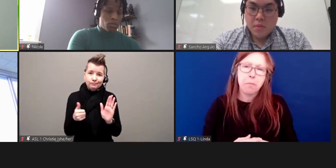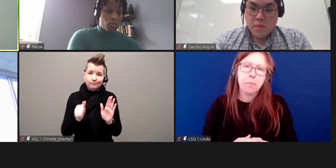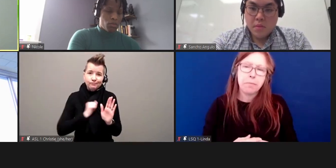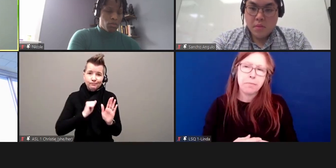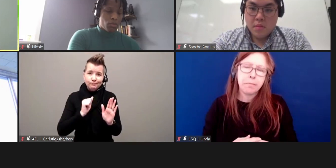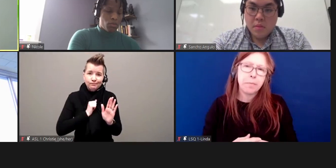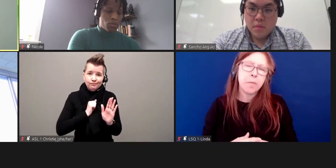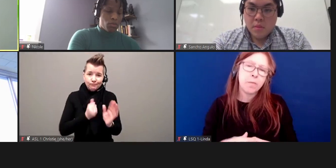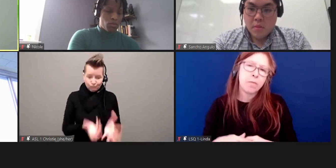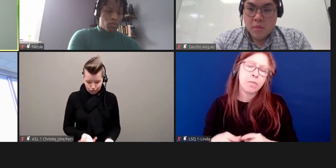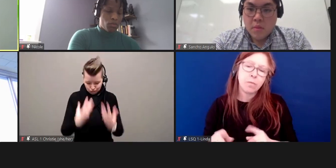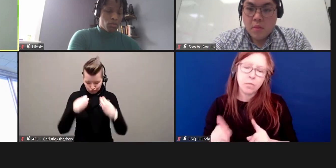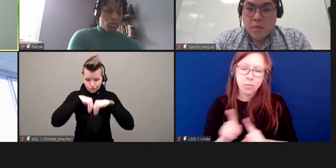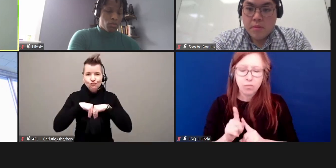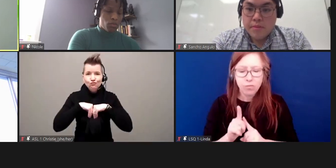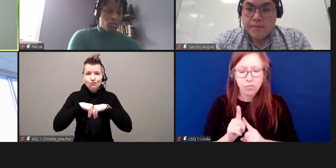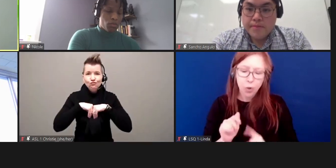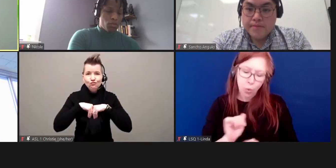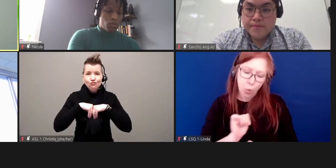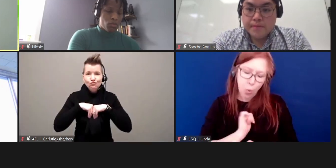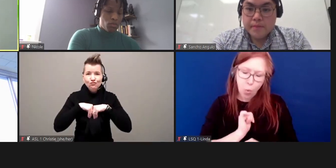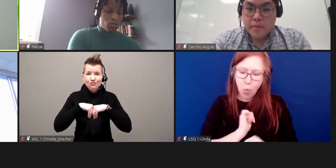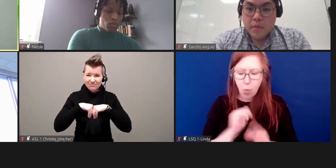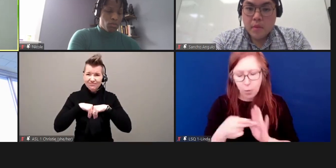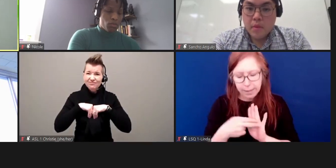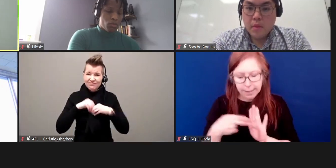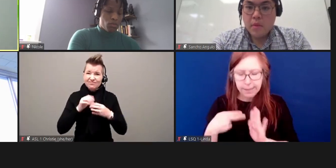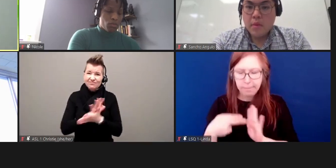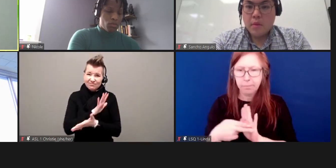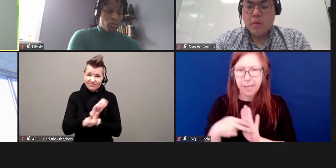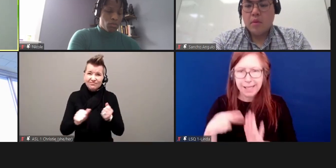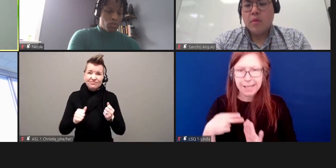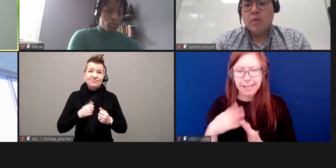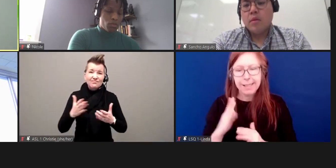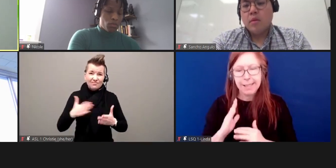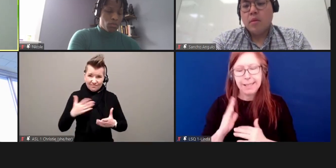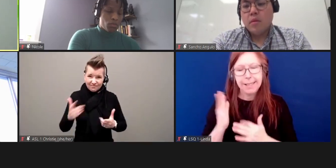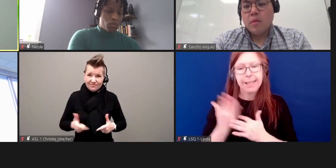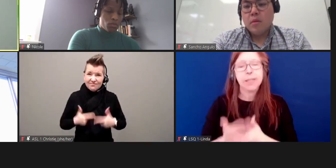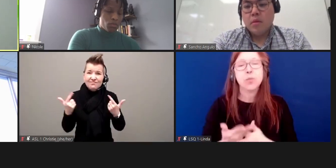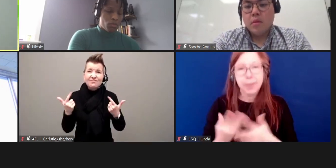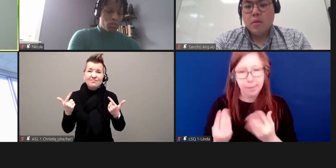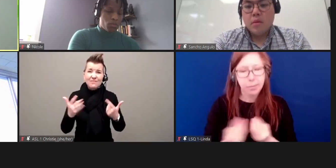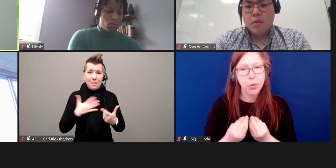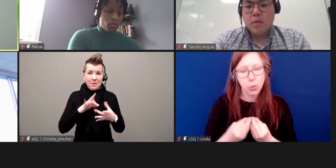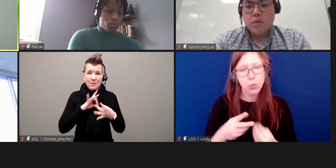Donc, je m'auto-stigmatisais et c'était quelque chose qui nuisait beaucoup à ma vie,